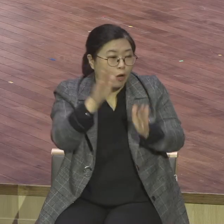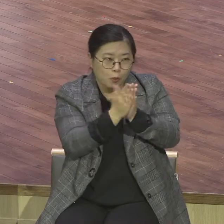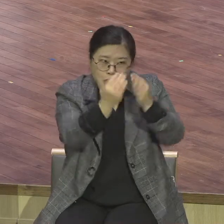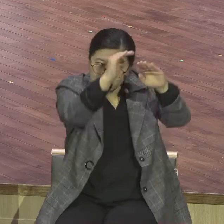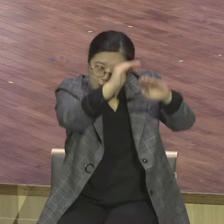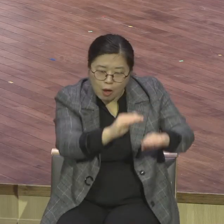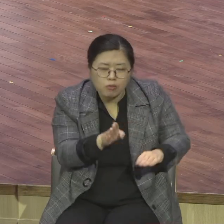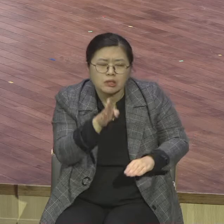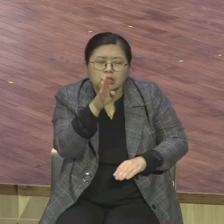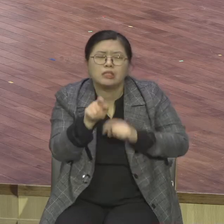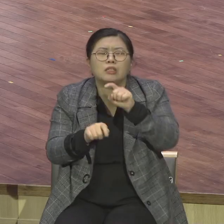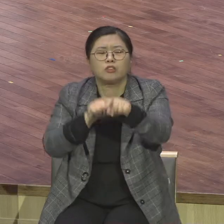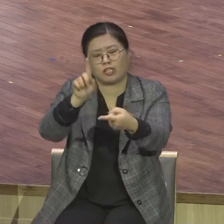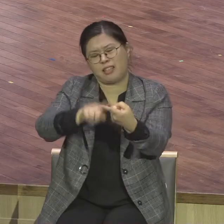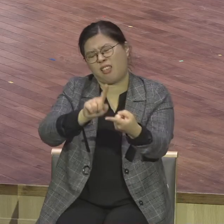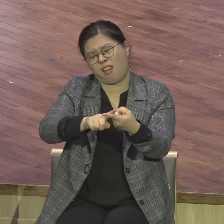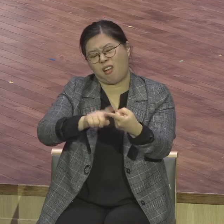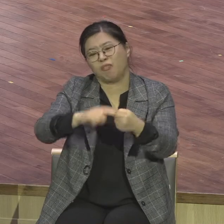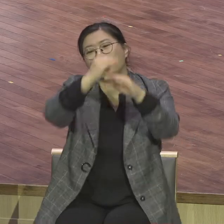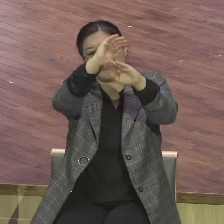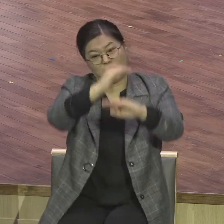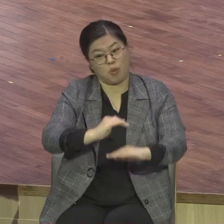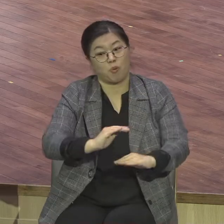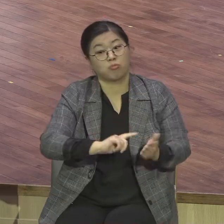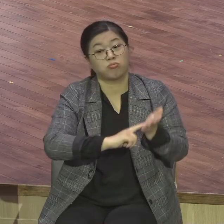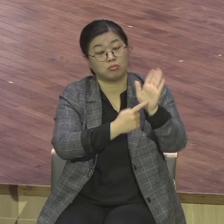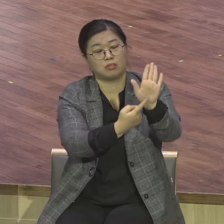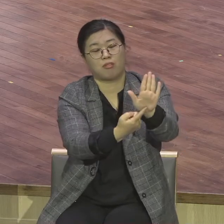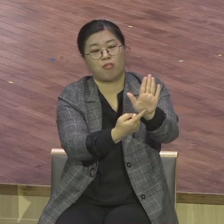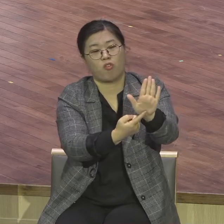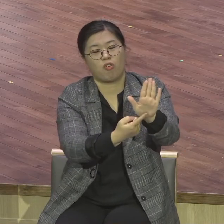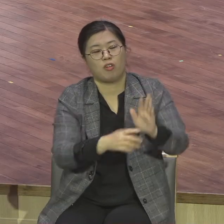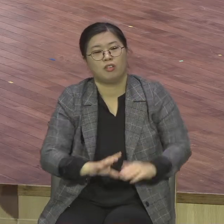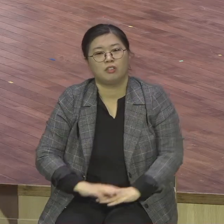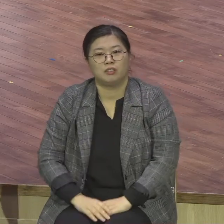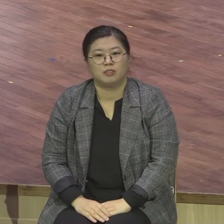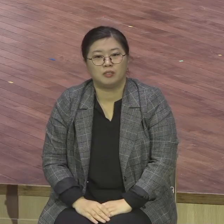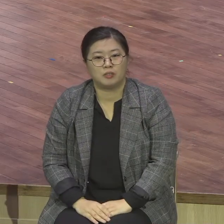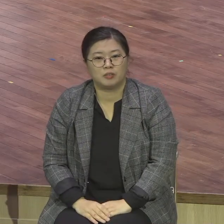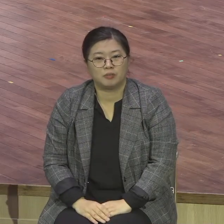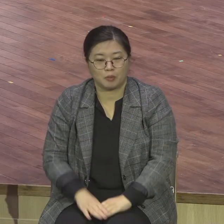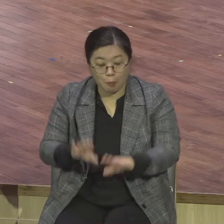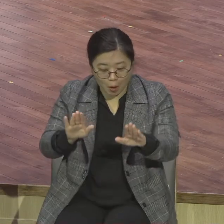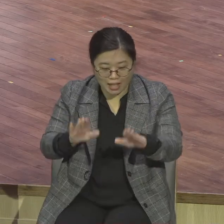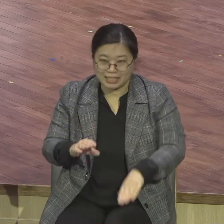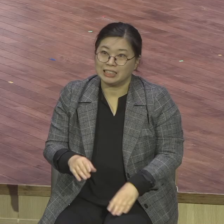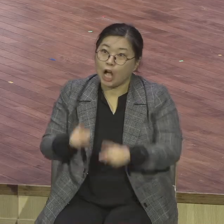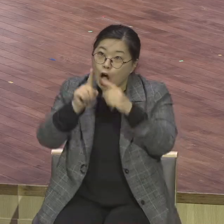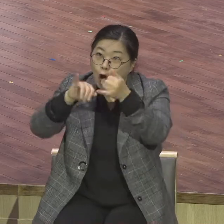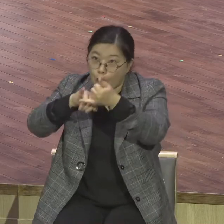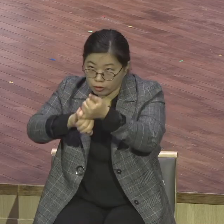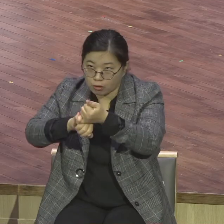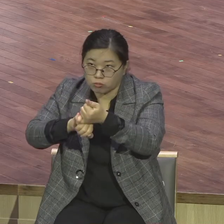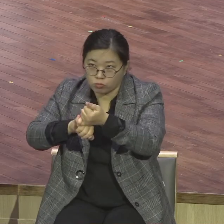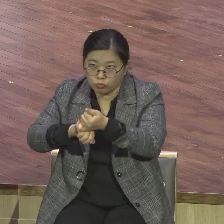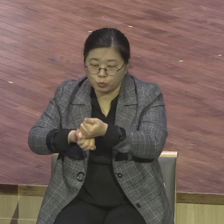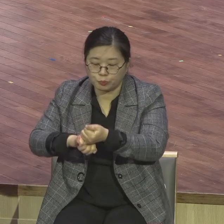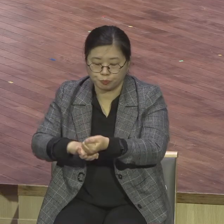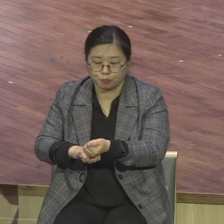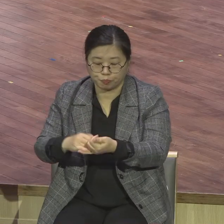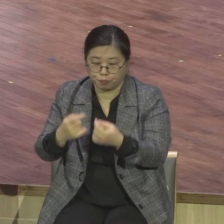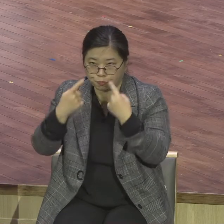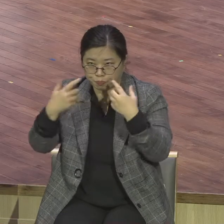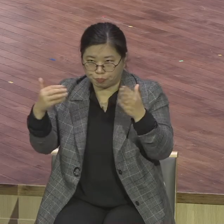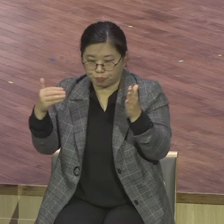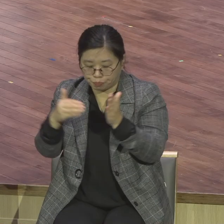가지고 그것을 내 것을 만들어서 마지막에 언제 응답받느냐, 프랙티스 할 때, 실행할 때, 그